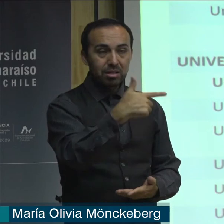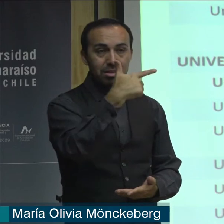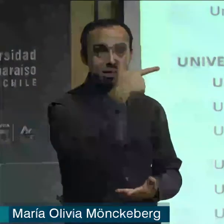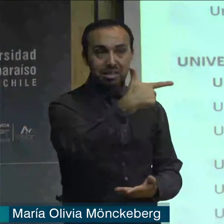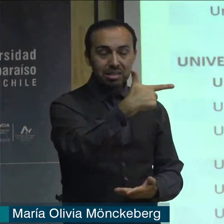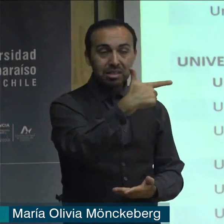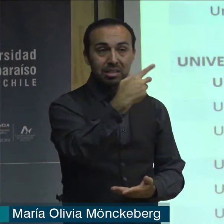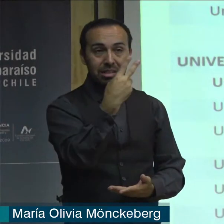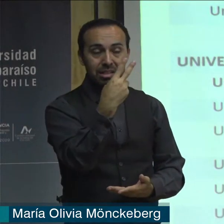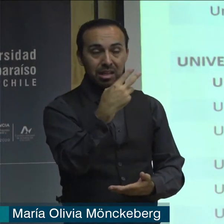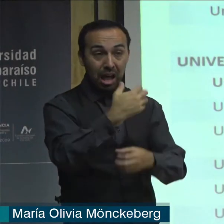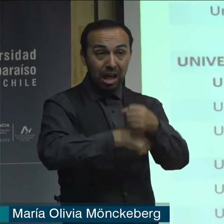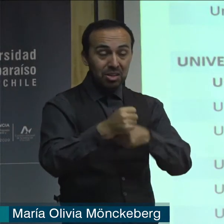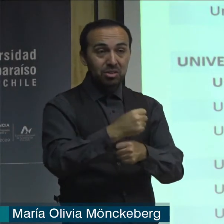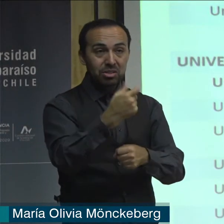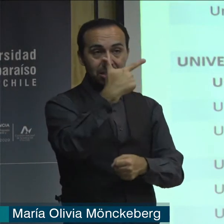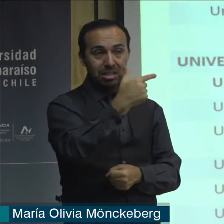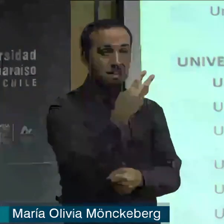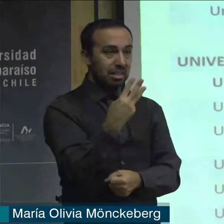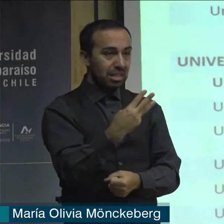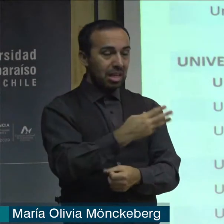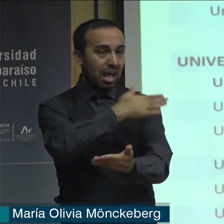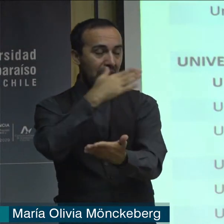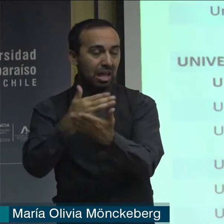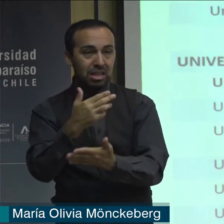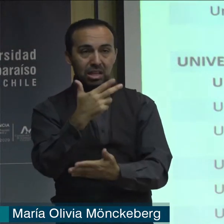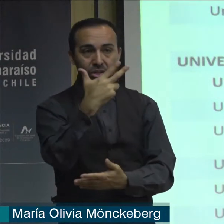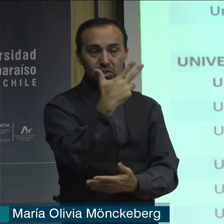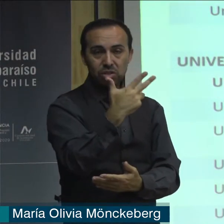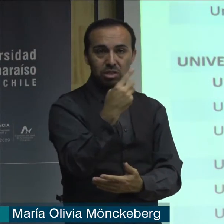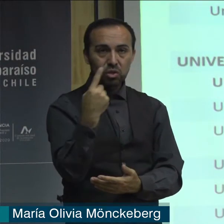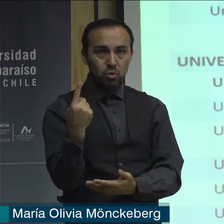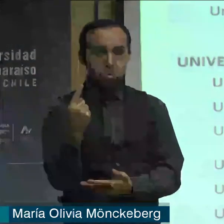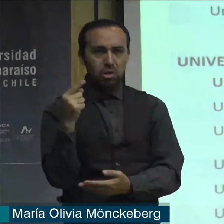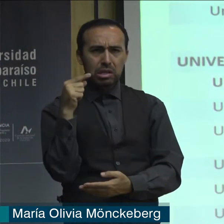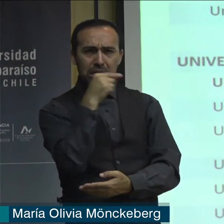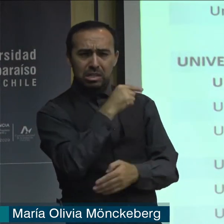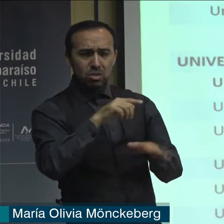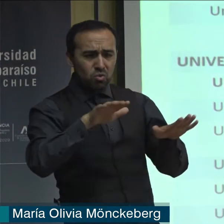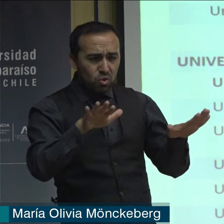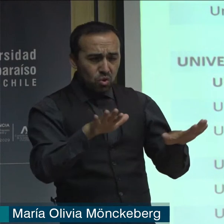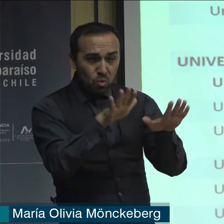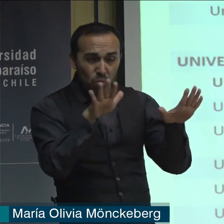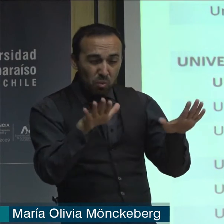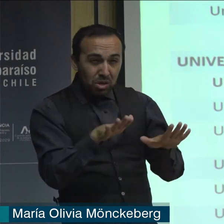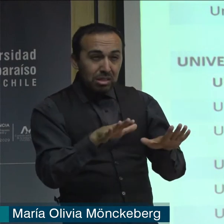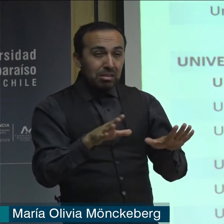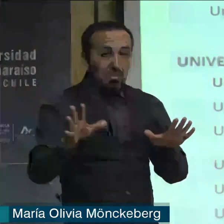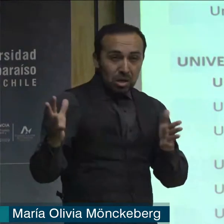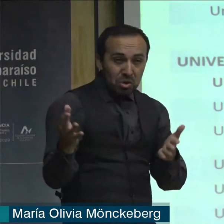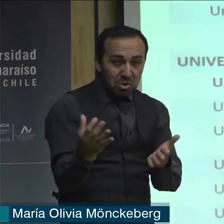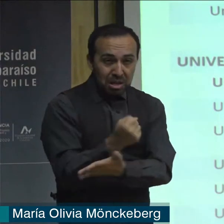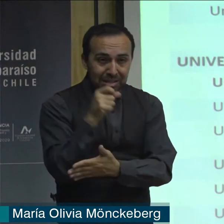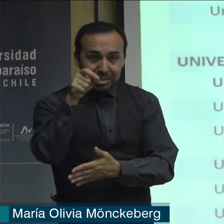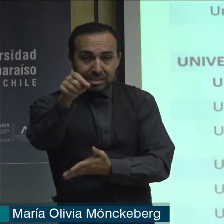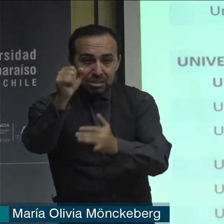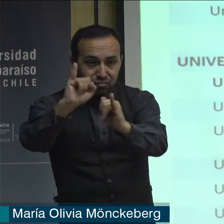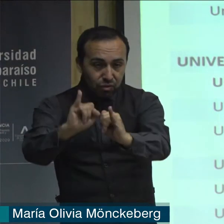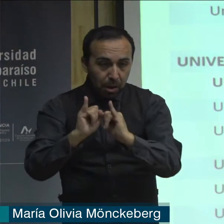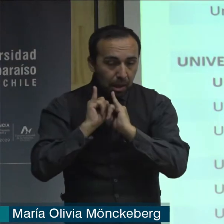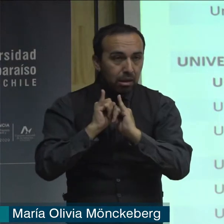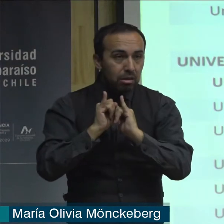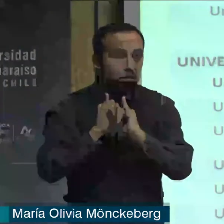81 esto es un esfuerzo para lograr completar todos estos datos que nos apoyaron para